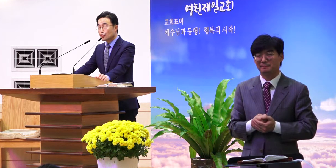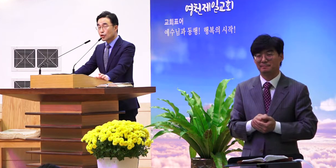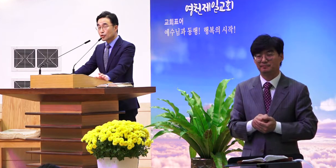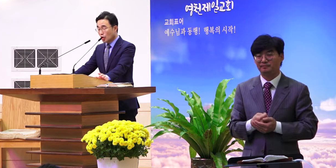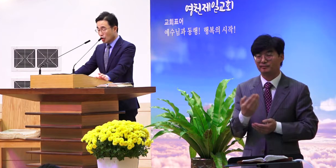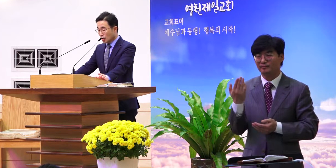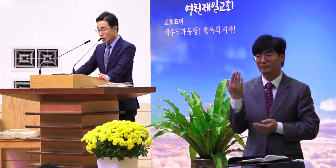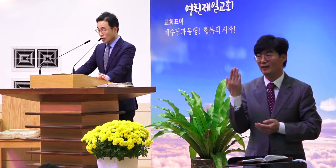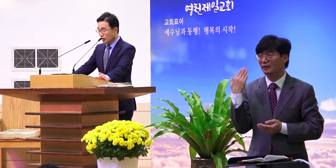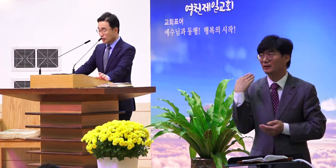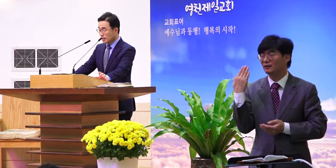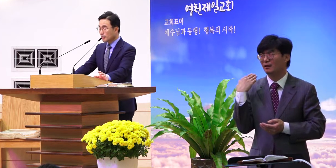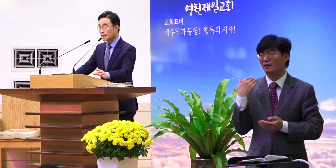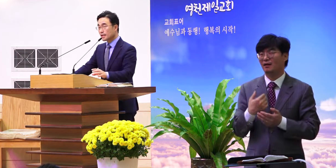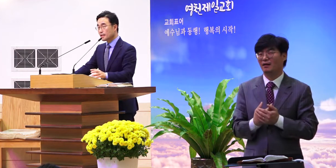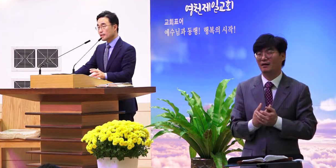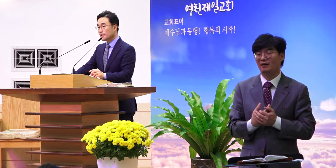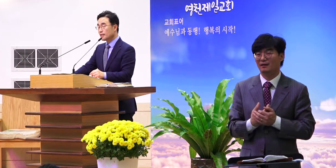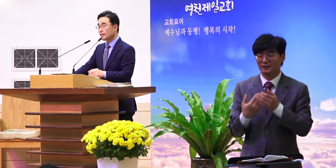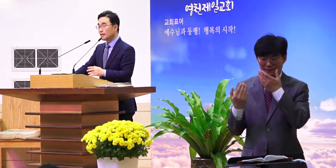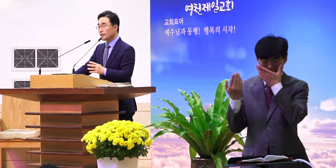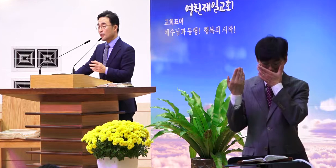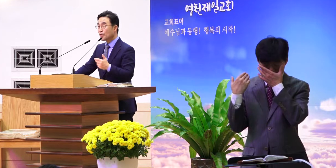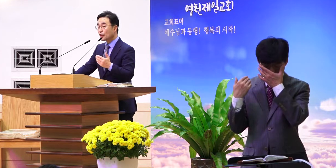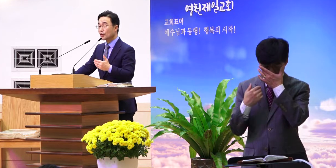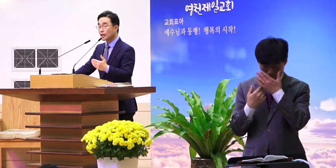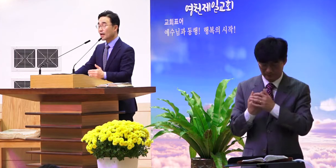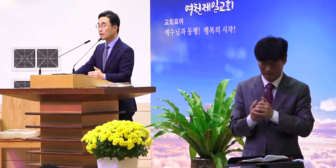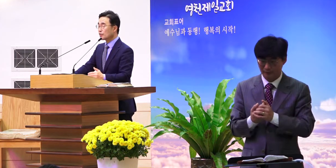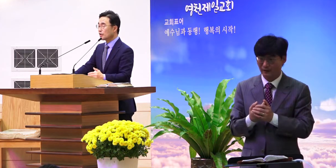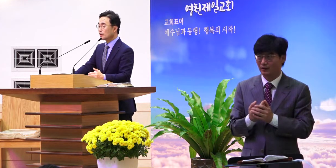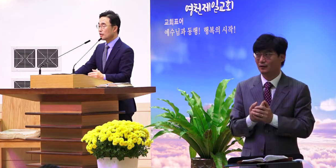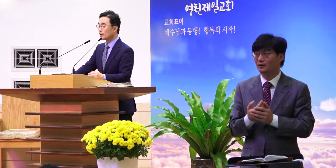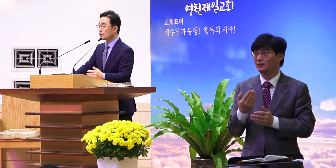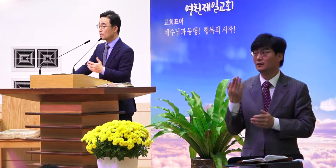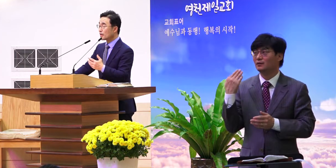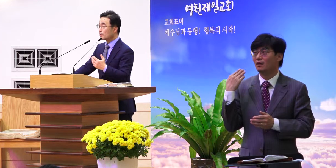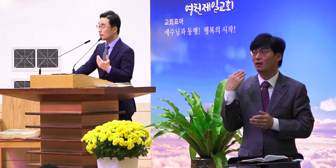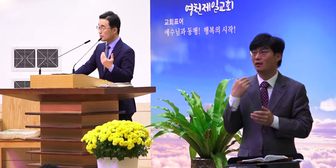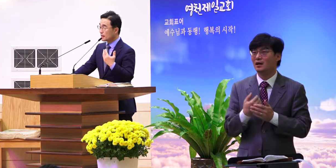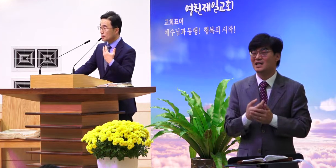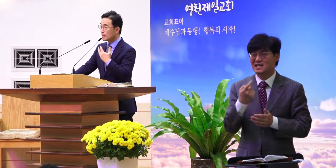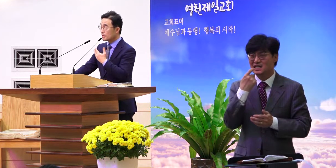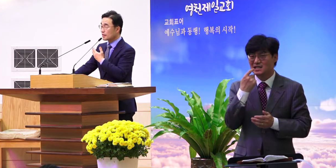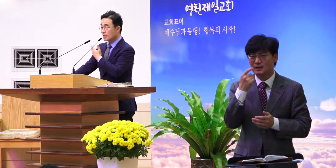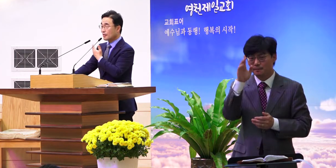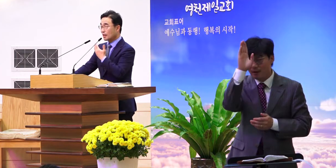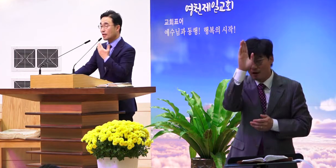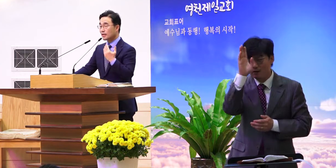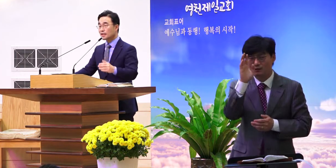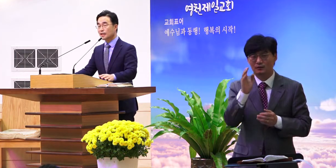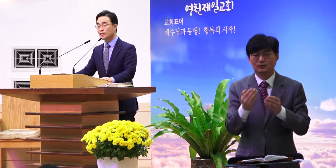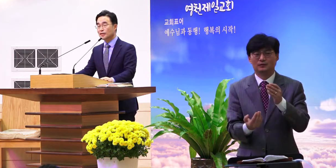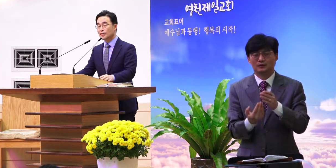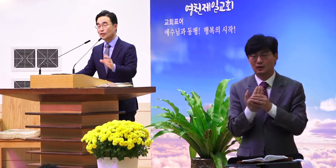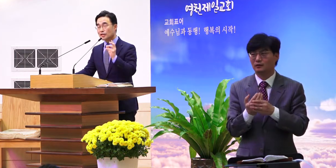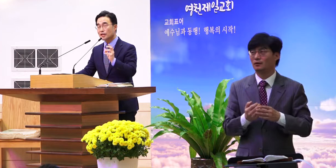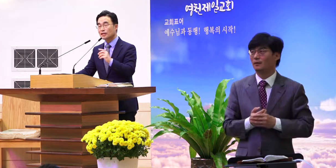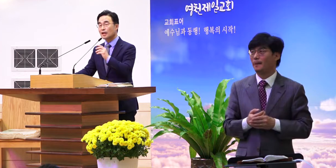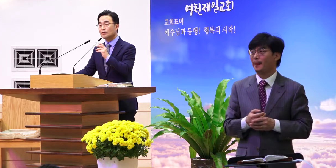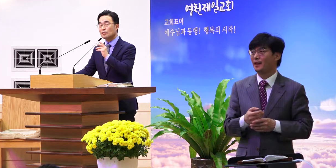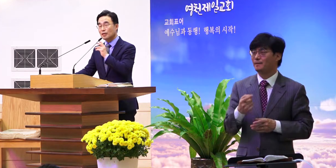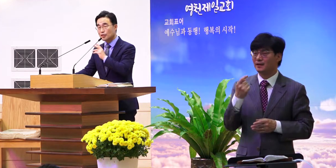지난 몇 주 전부터 지금까지 입병이 이렇게 나가지고요. 여러분 입병 나면 입안에서 이렇게 왔다 갔다 하잖아요.